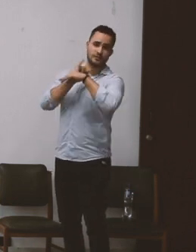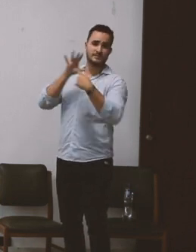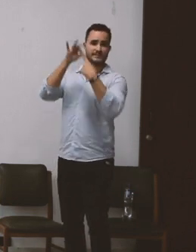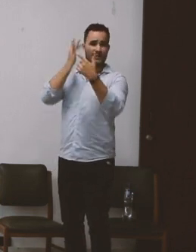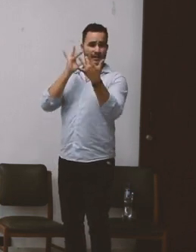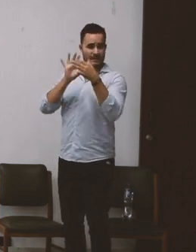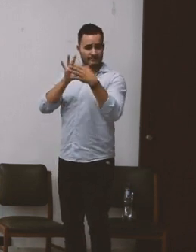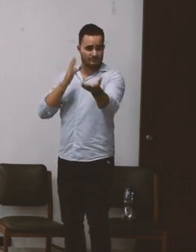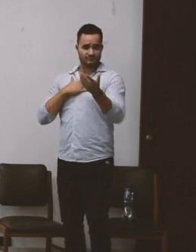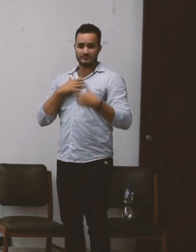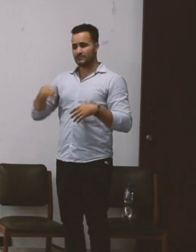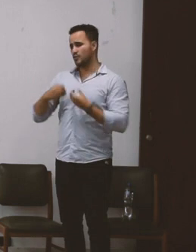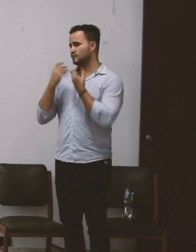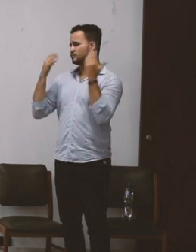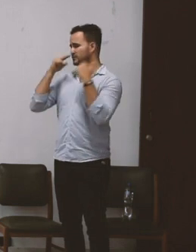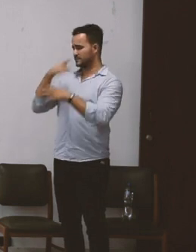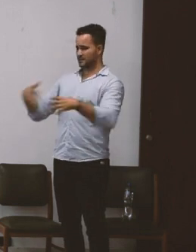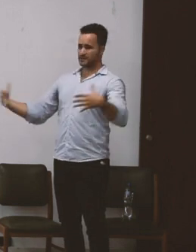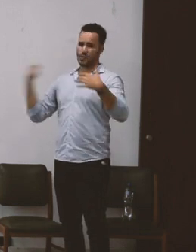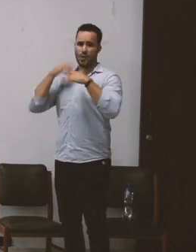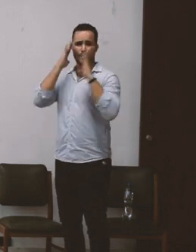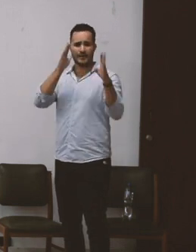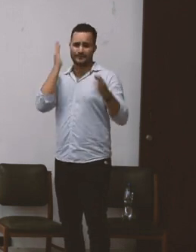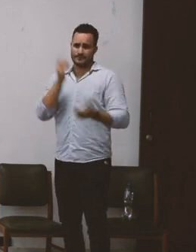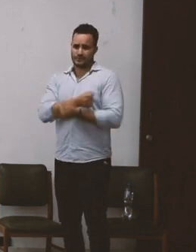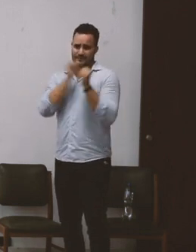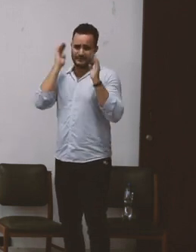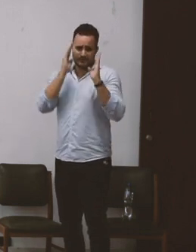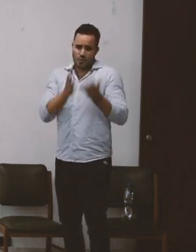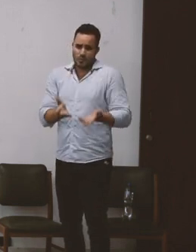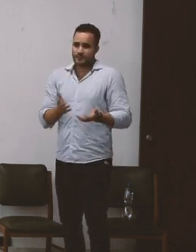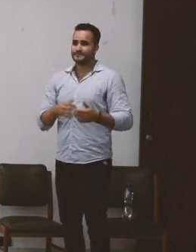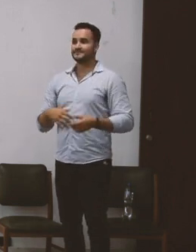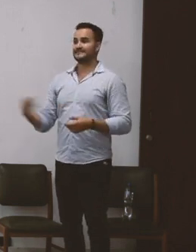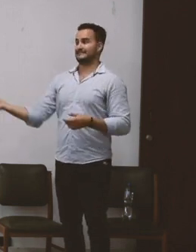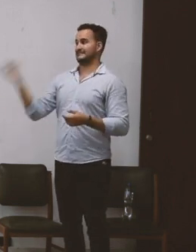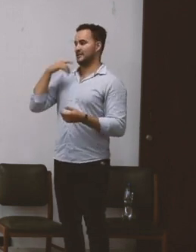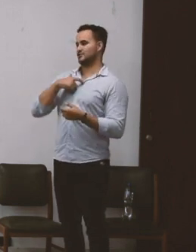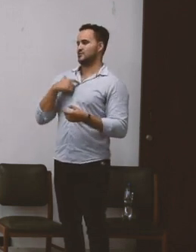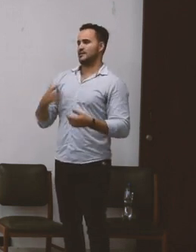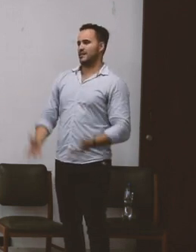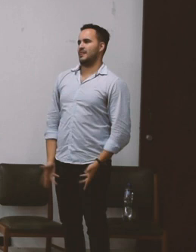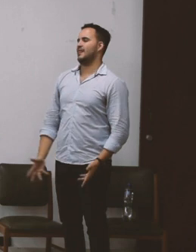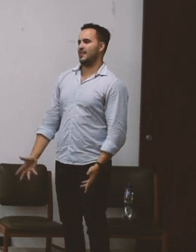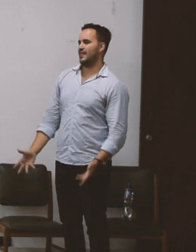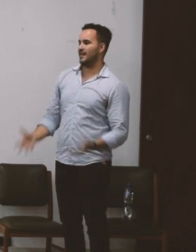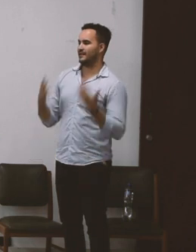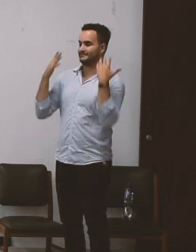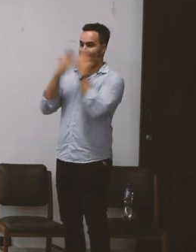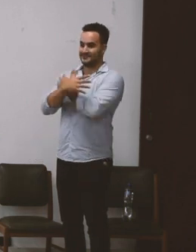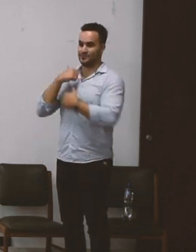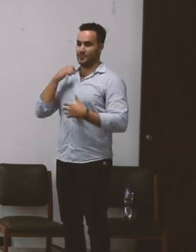Aquí tenemos muchos niños, así que no le prestaré atención. Después de ese comentario quedé pasmado. No pude